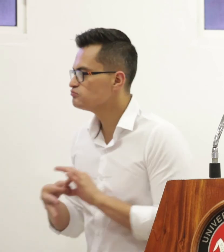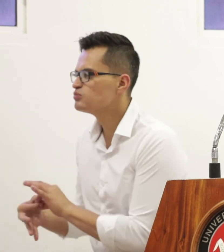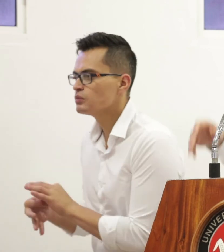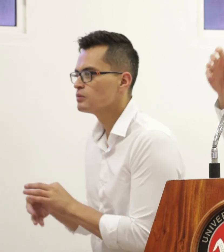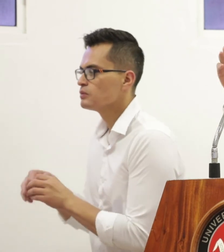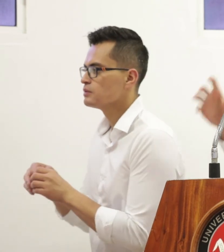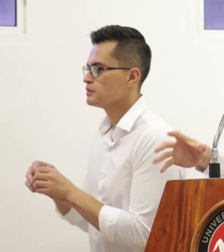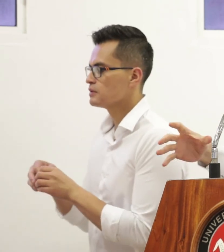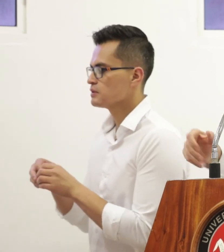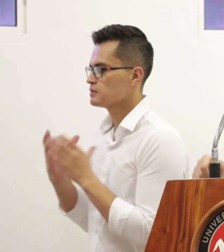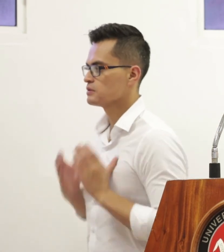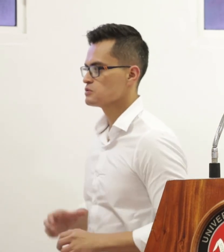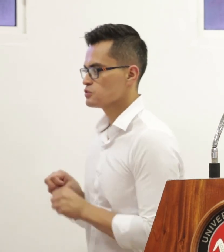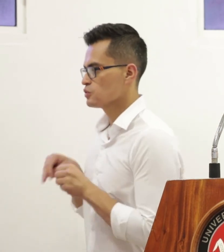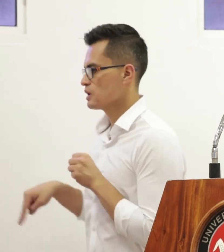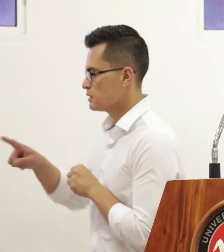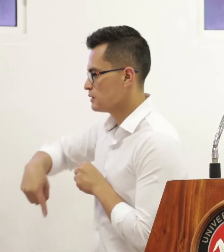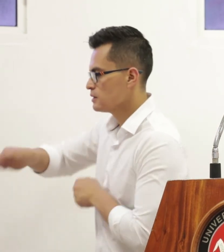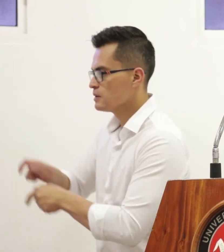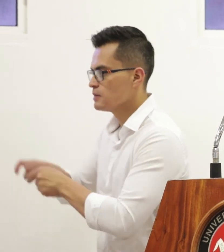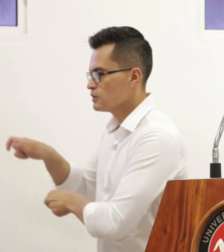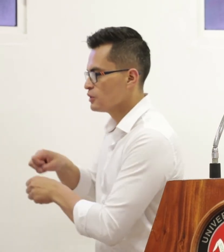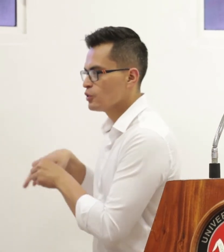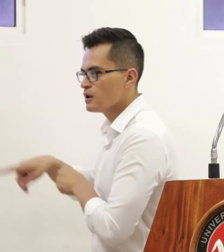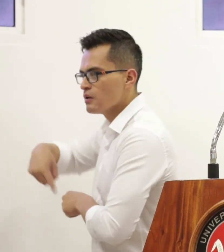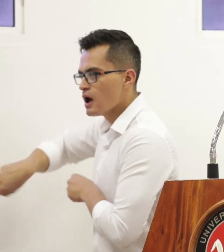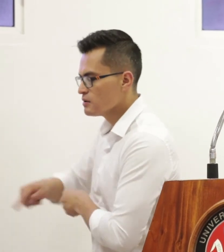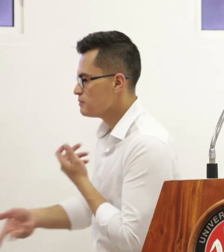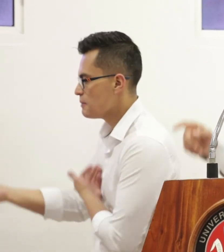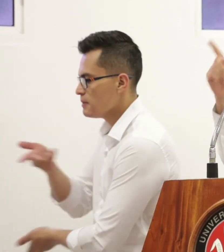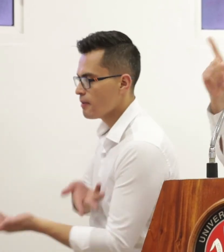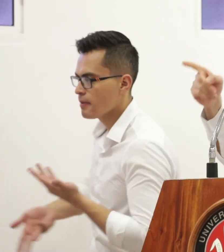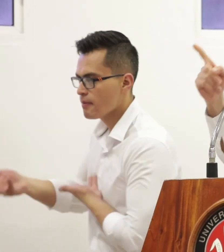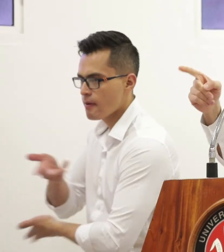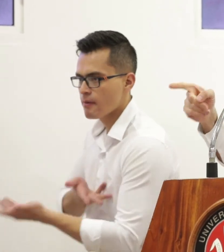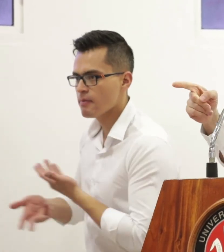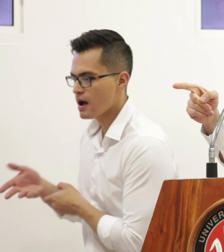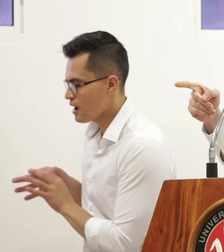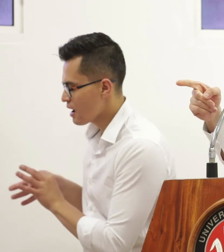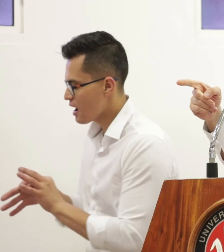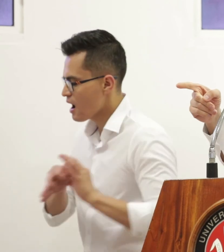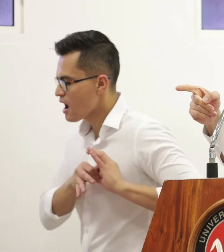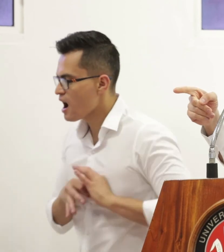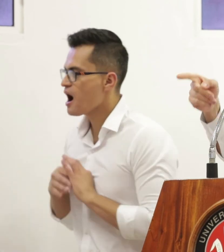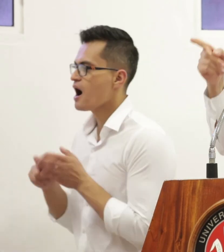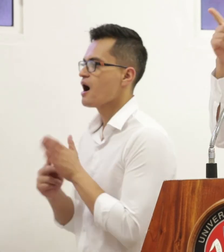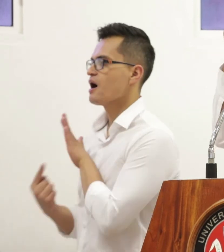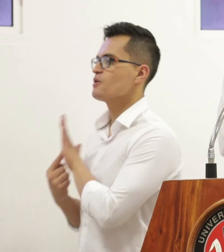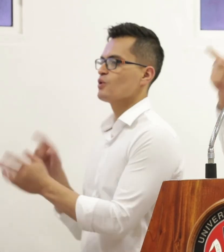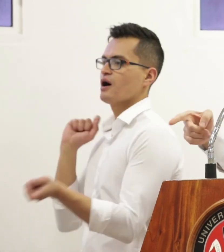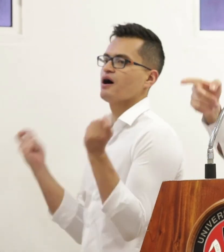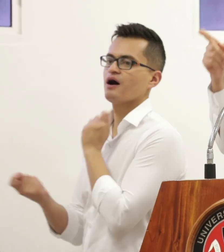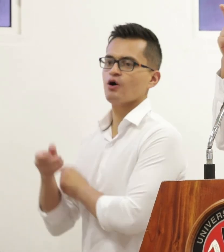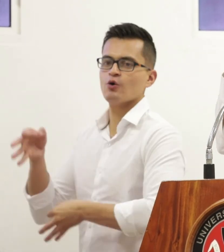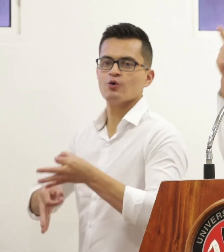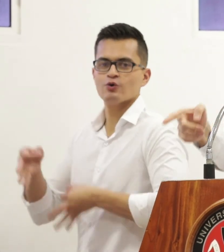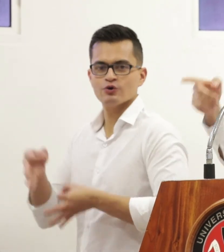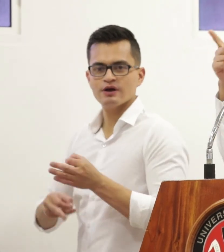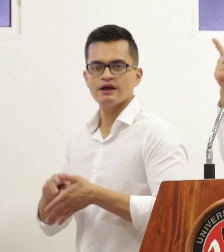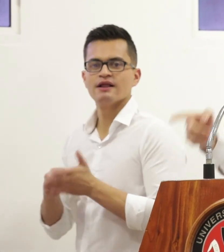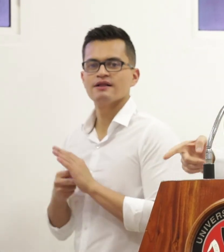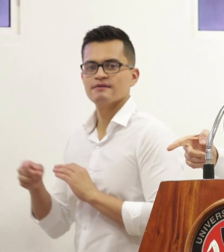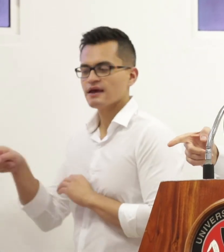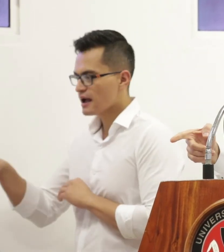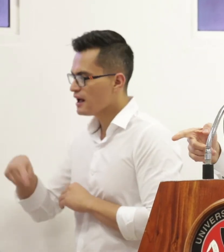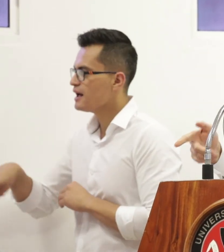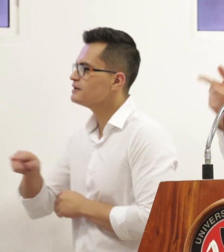escucharlo, impulsar la gran reforma ciudadana que necesita la justicia y demostrarle a los colombianos que lo toca diariamente